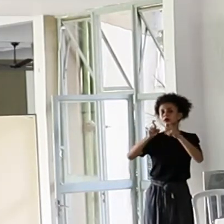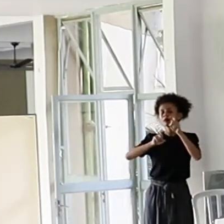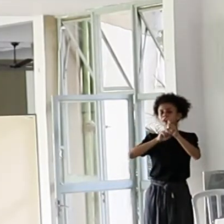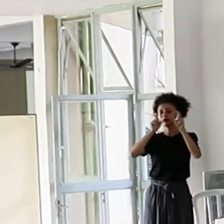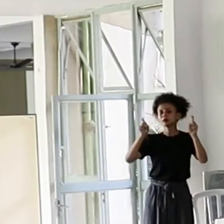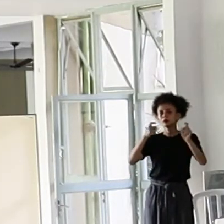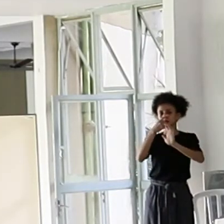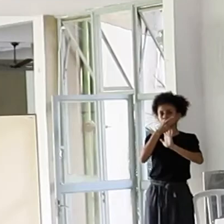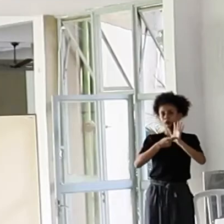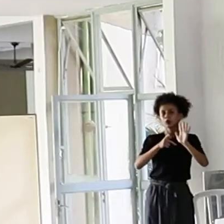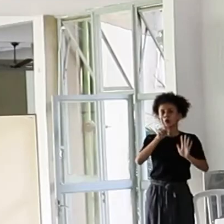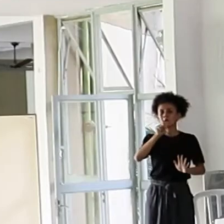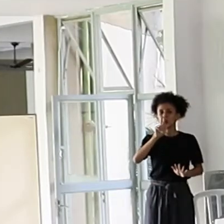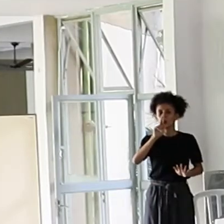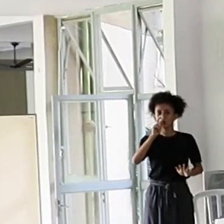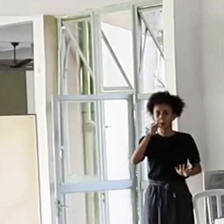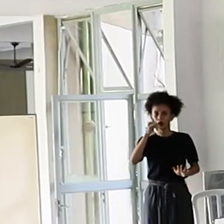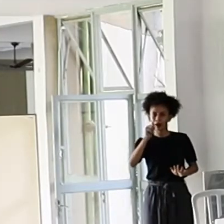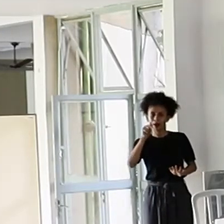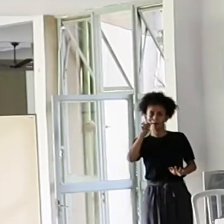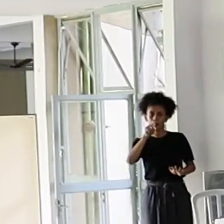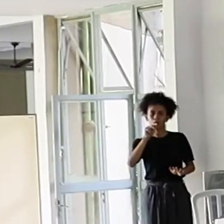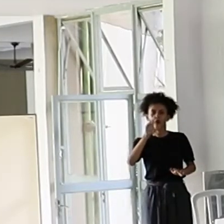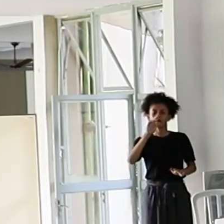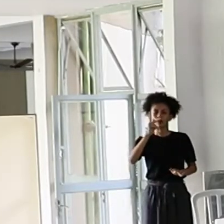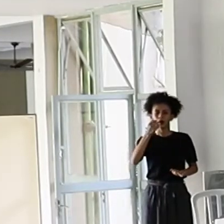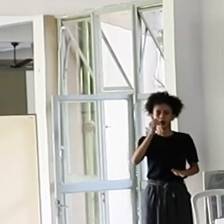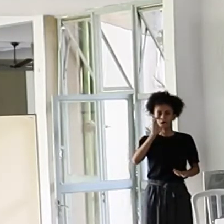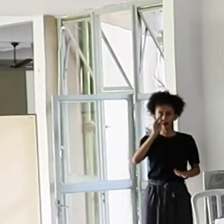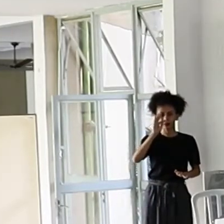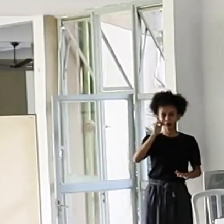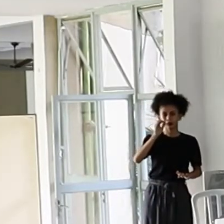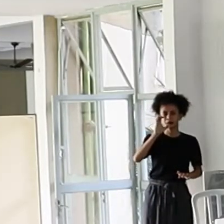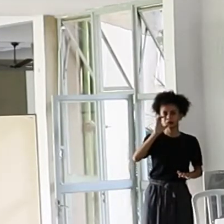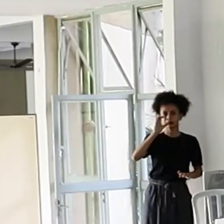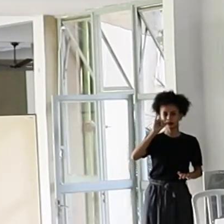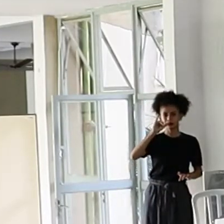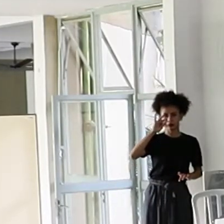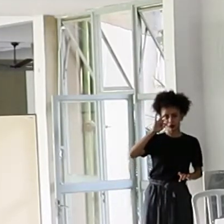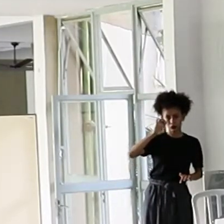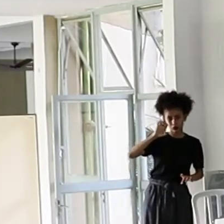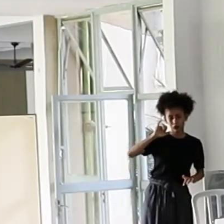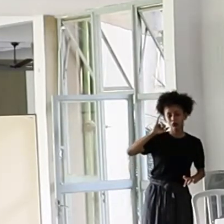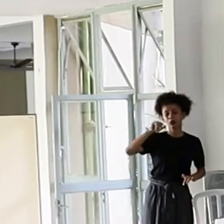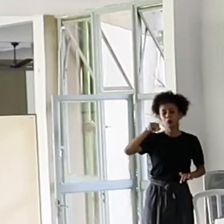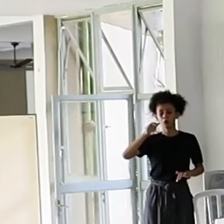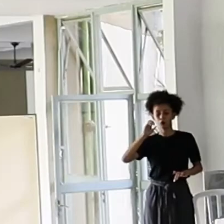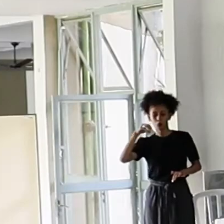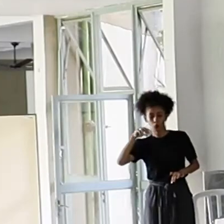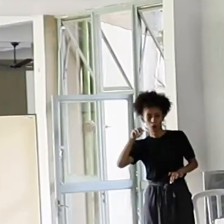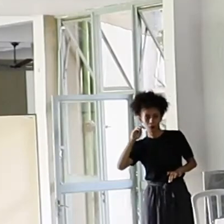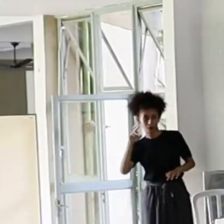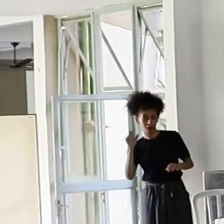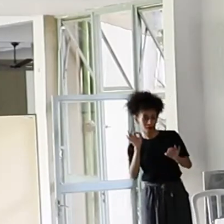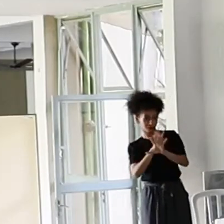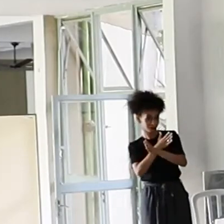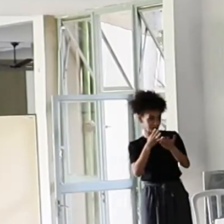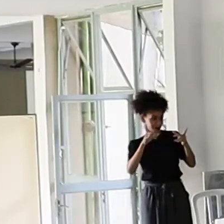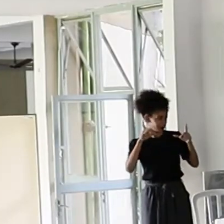Guará mais informações EA programação completa estão disponíveis no site do projeto Guará.